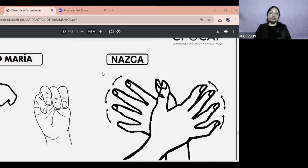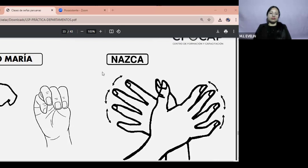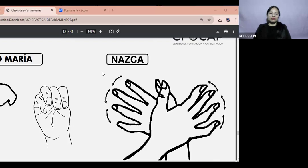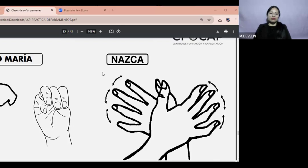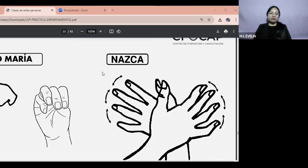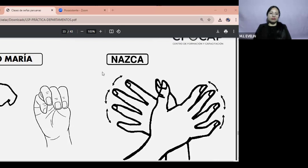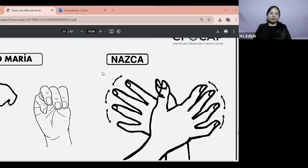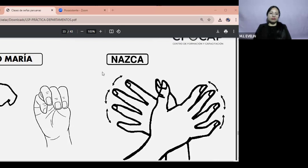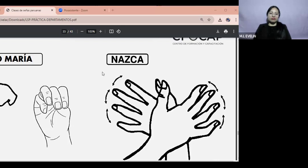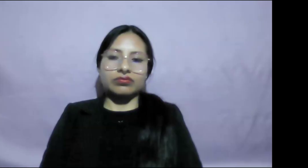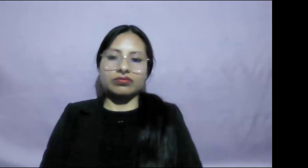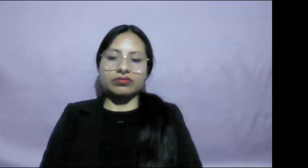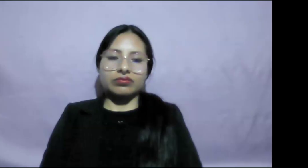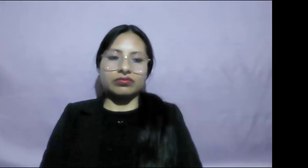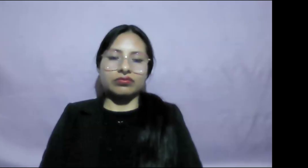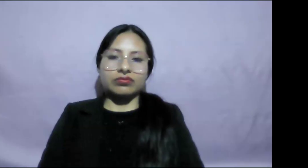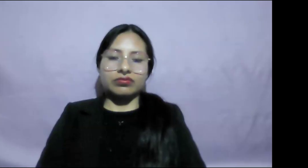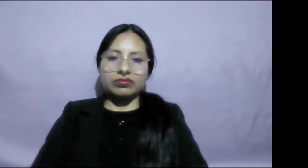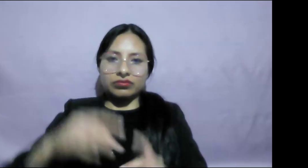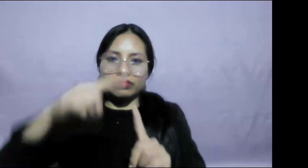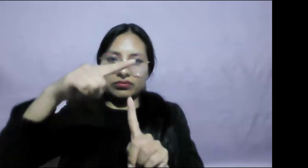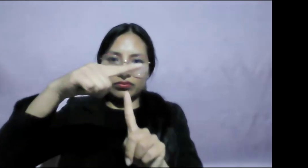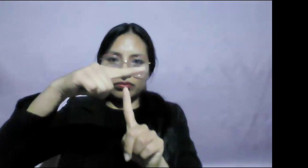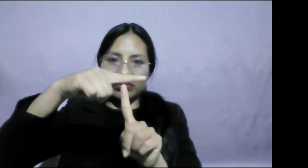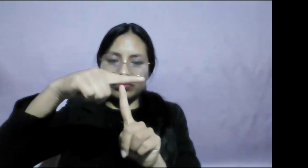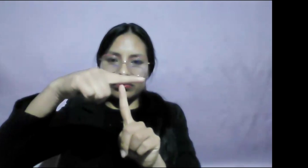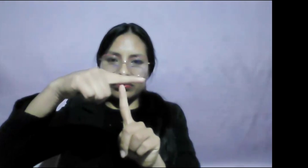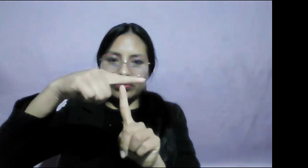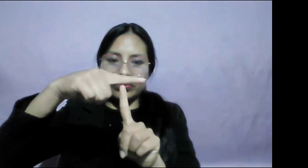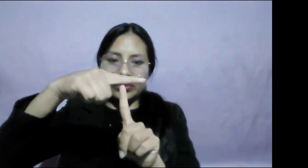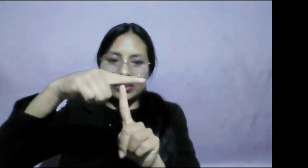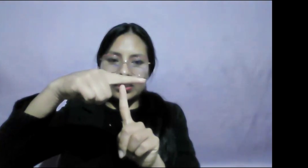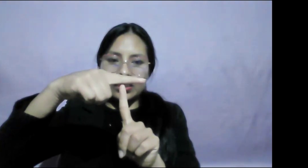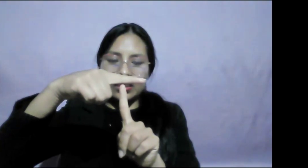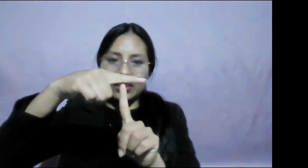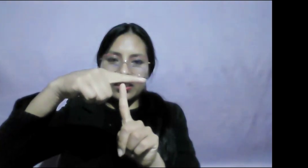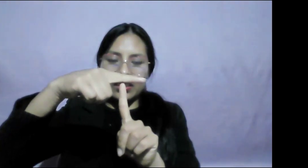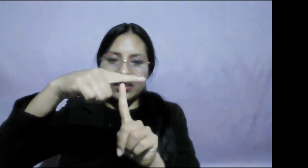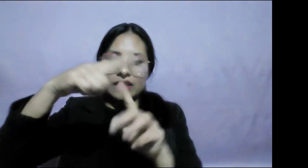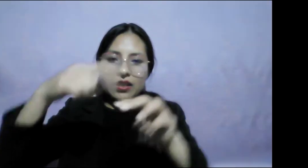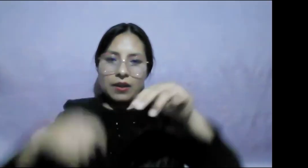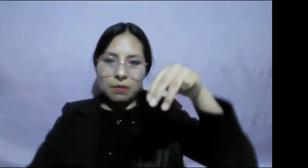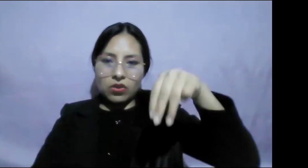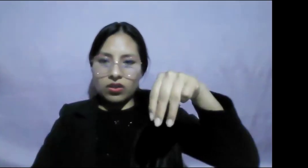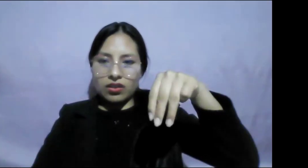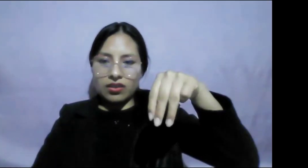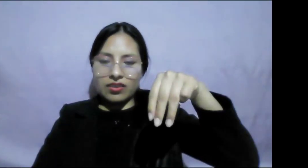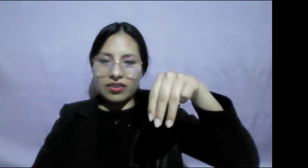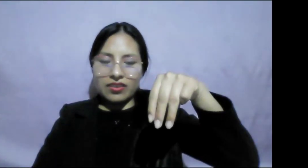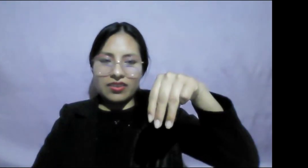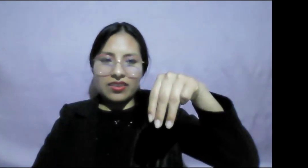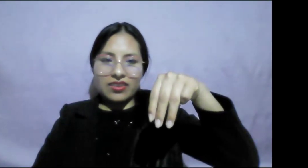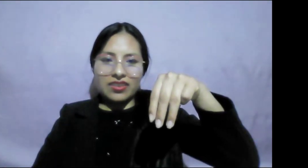del departamento de huánuco Tingo María no es la t antigua y la m Tingo